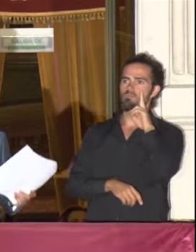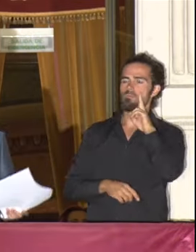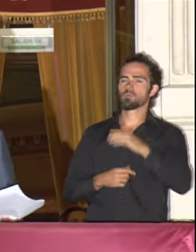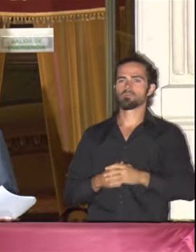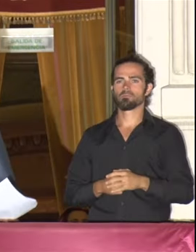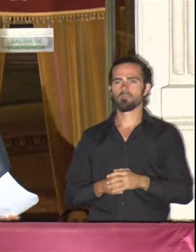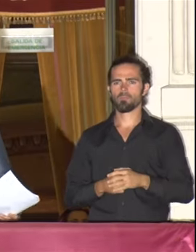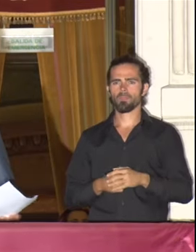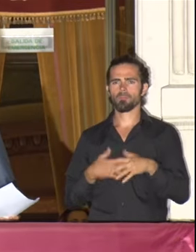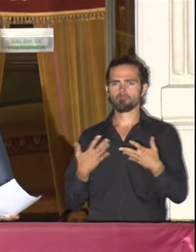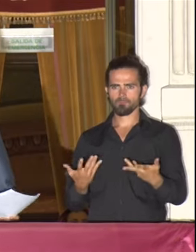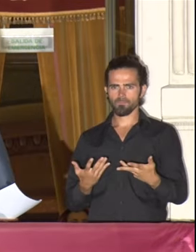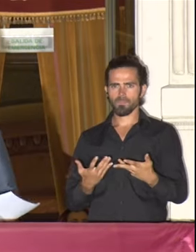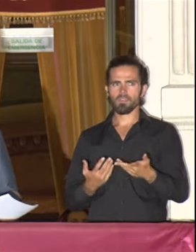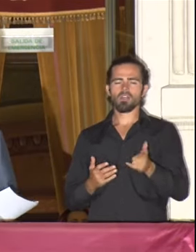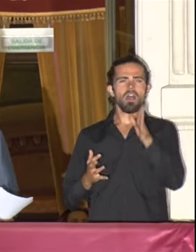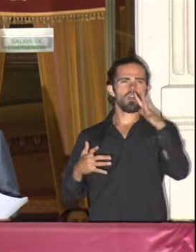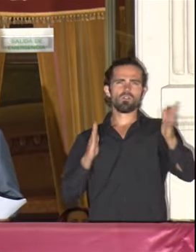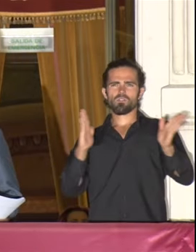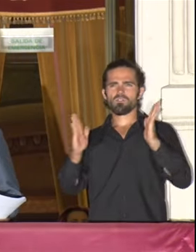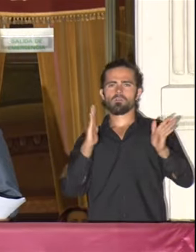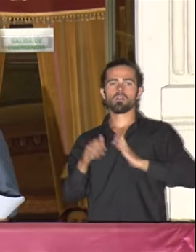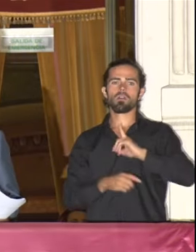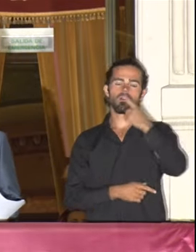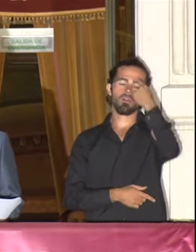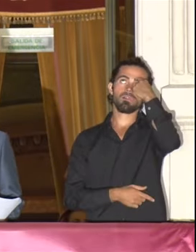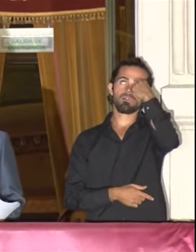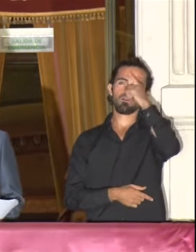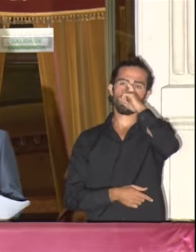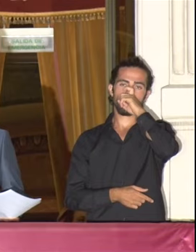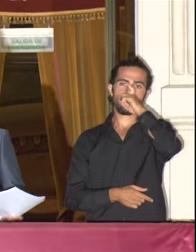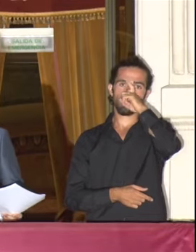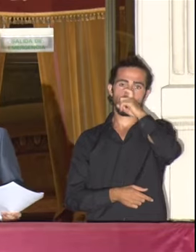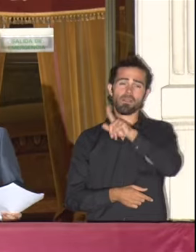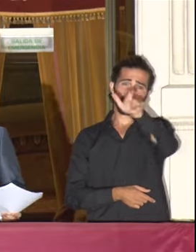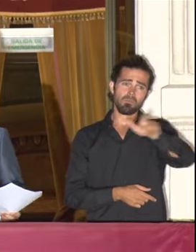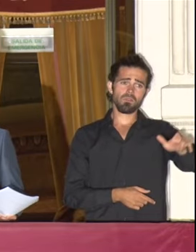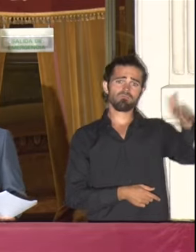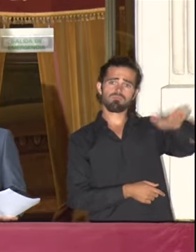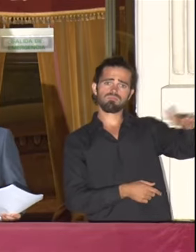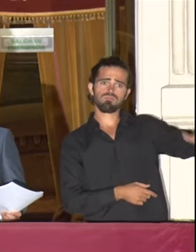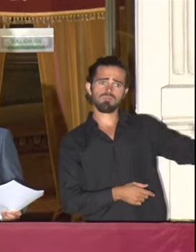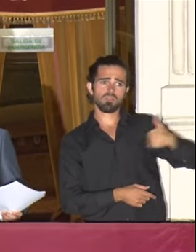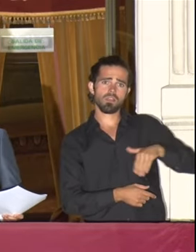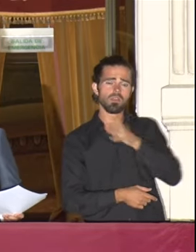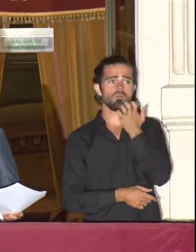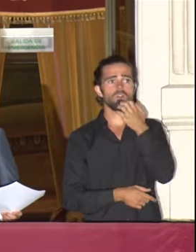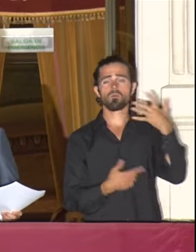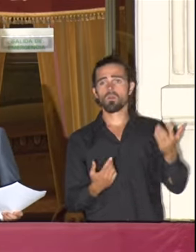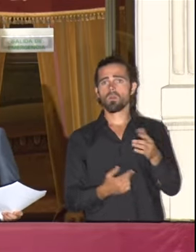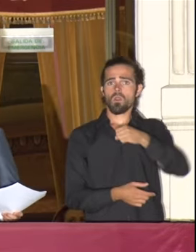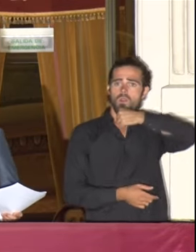Es un tiempo cuando la nostalgia nos hace recordar a los presentes, los abuelos, cónsul,